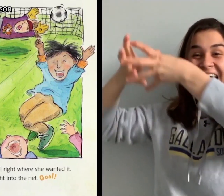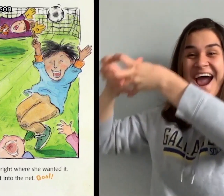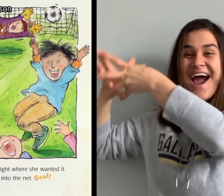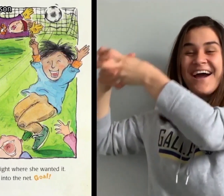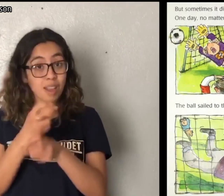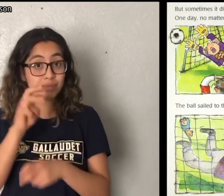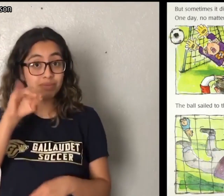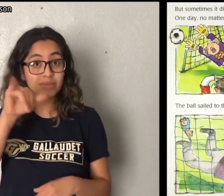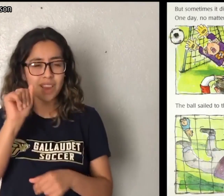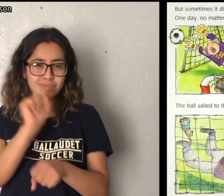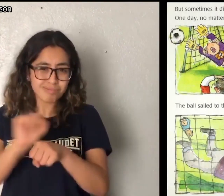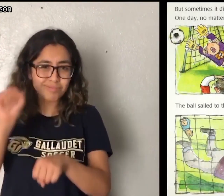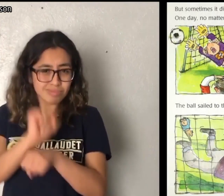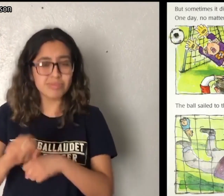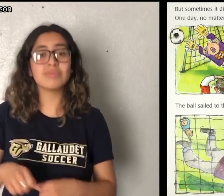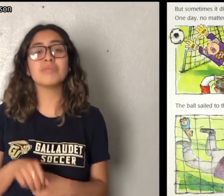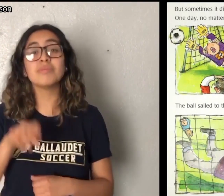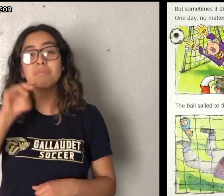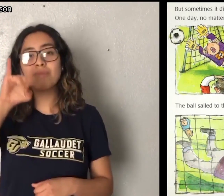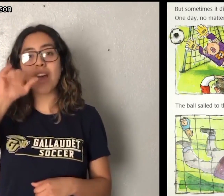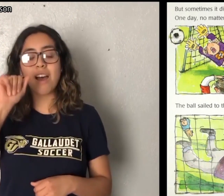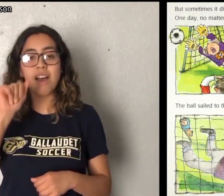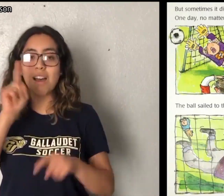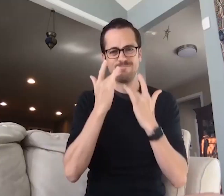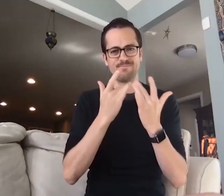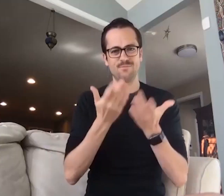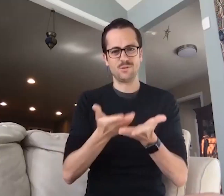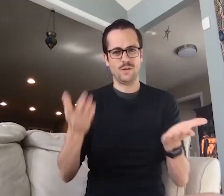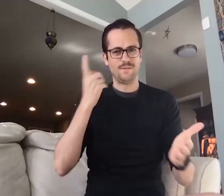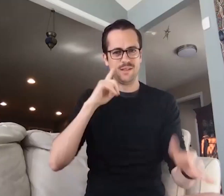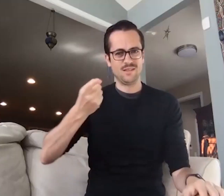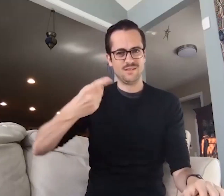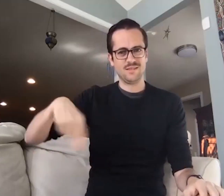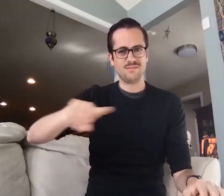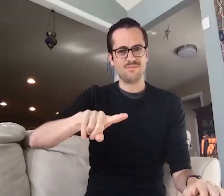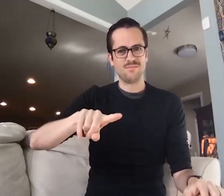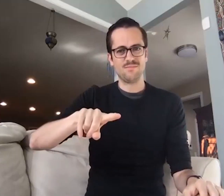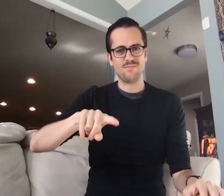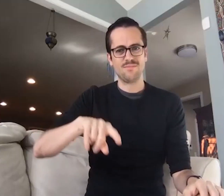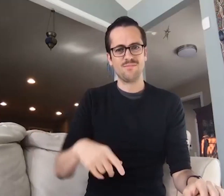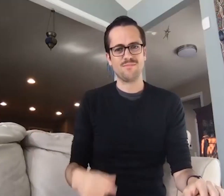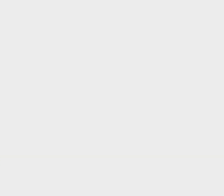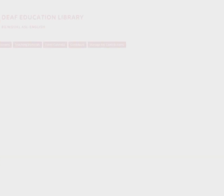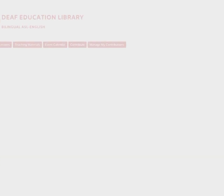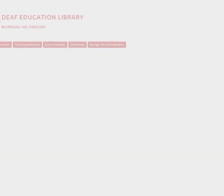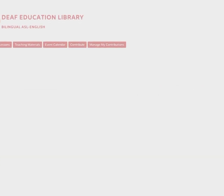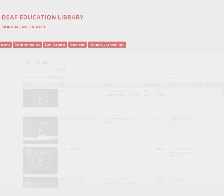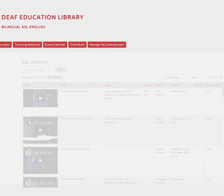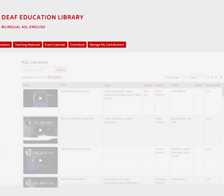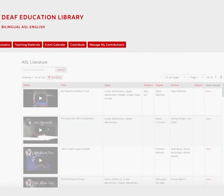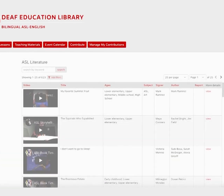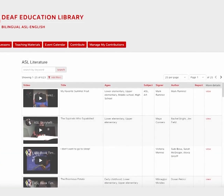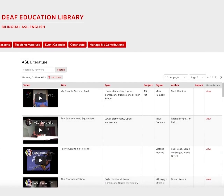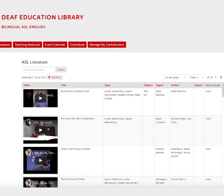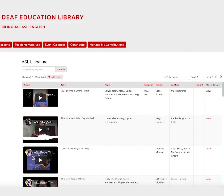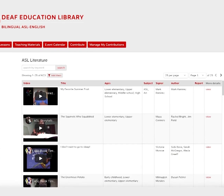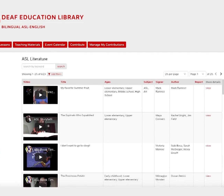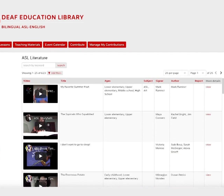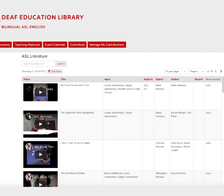سکیں تو کچھ کمی پوری ہو سکتی ہے۔ for the lack of resources that they experience. باسٹن یونیورسٹی کی ڈیف ایجوکیشن لائبریری